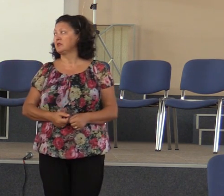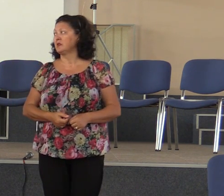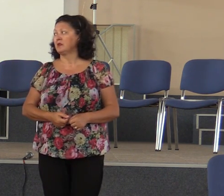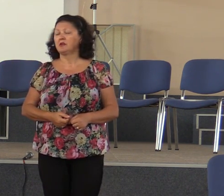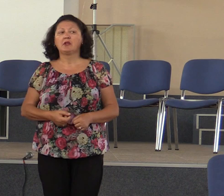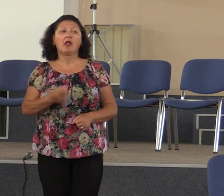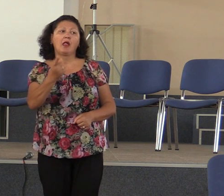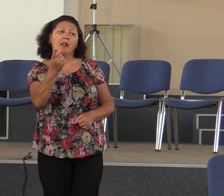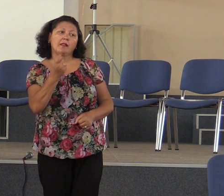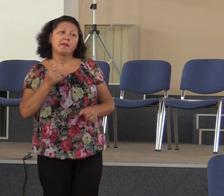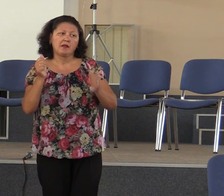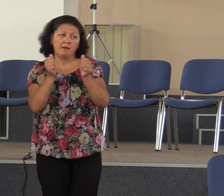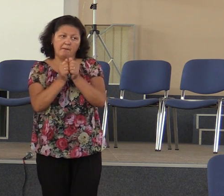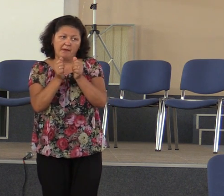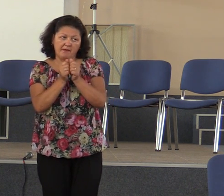din pământ.